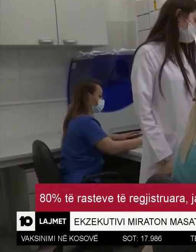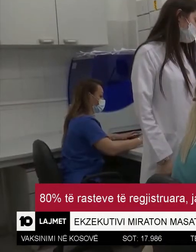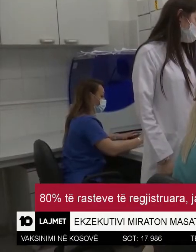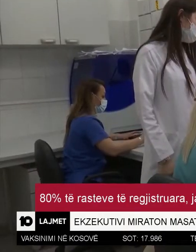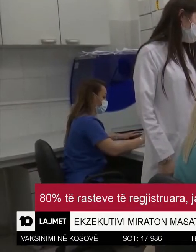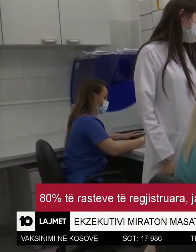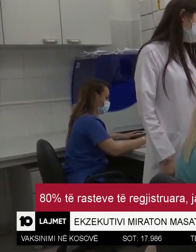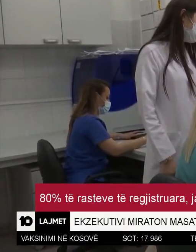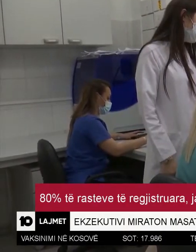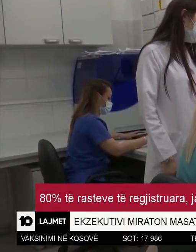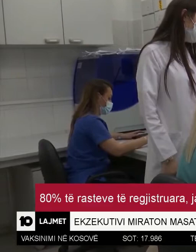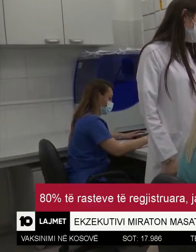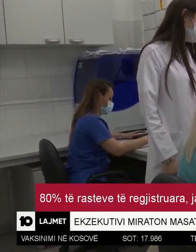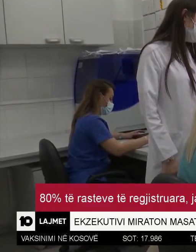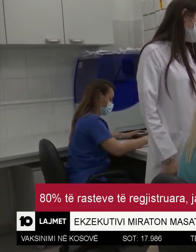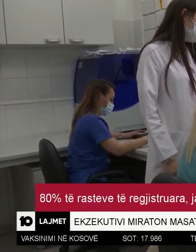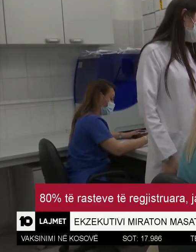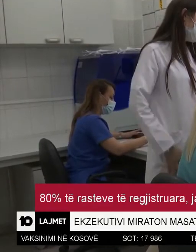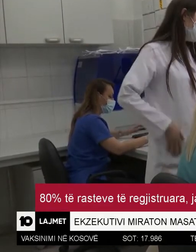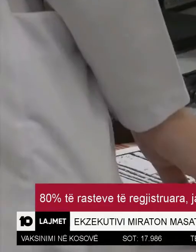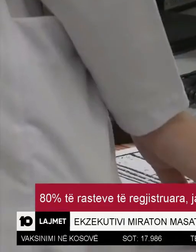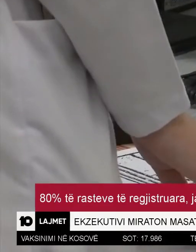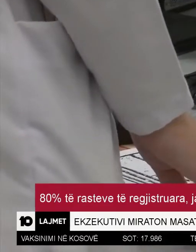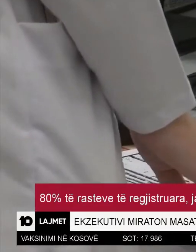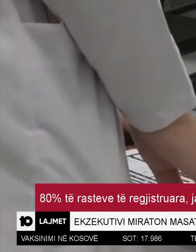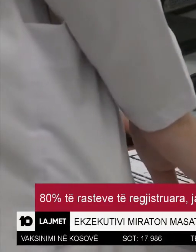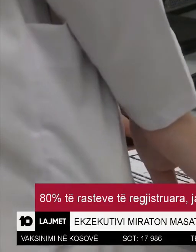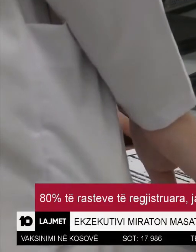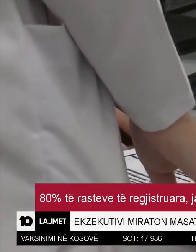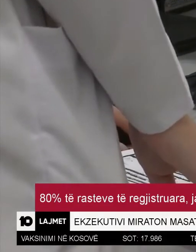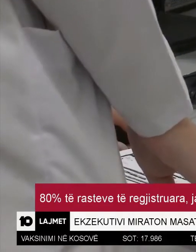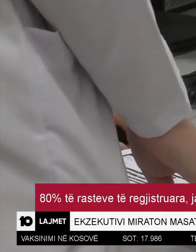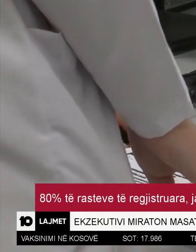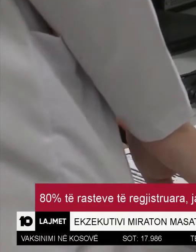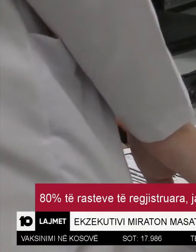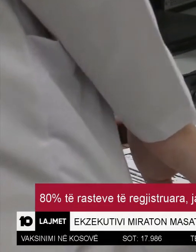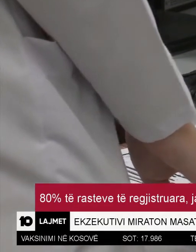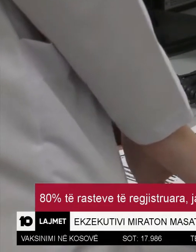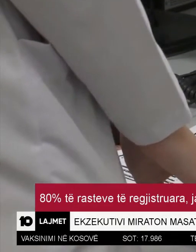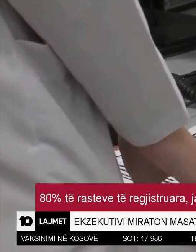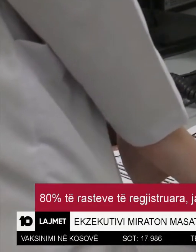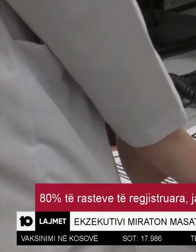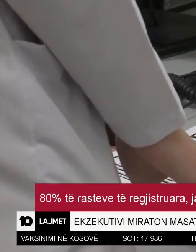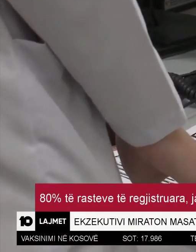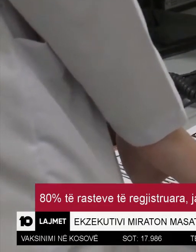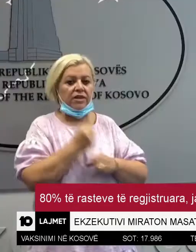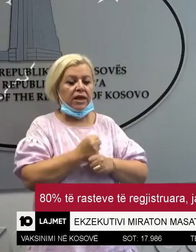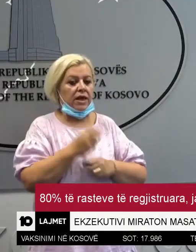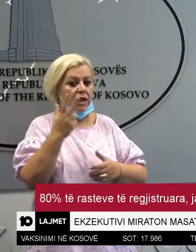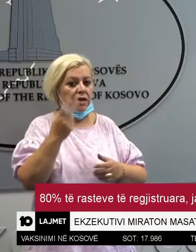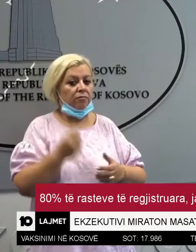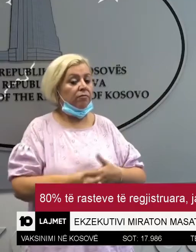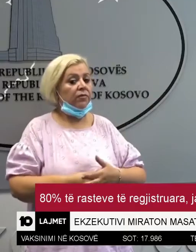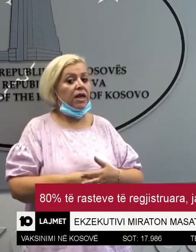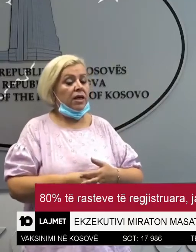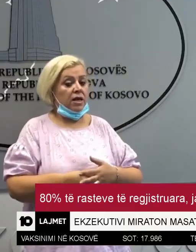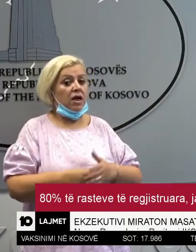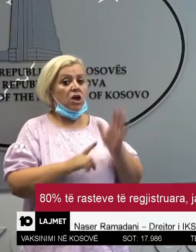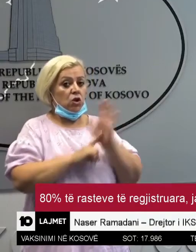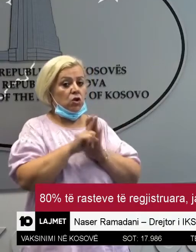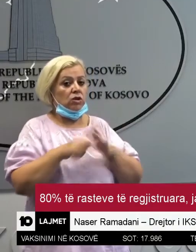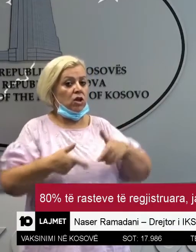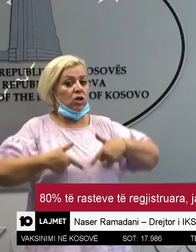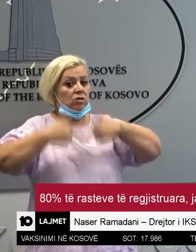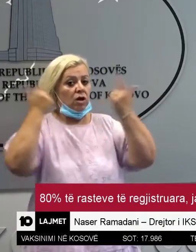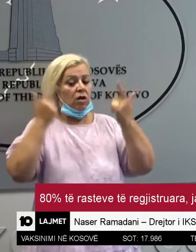realizuar, duke treguar se 38% e popullatës në Kosovë kanë pasur virusin COVID-19. Rezultatet tregojnë